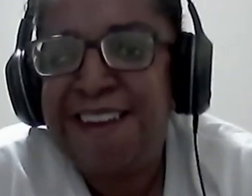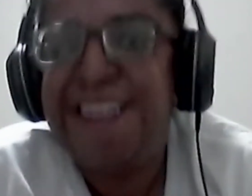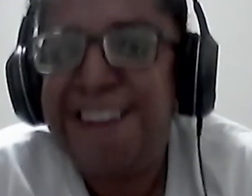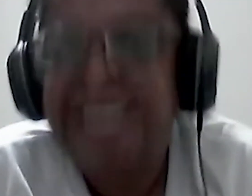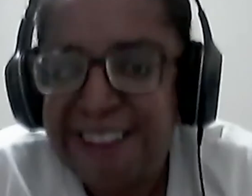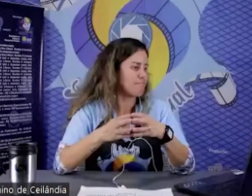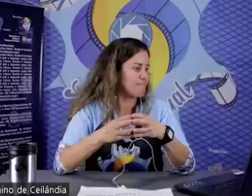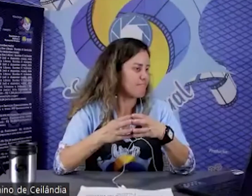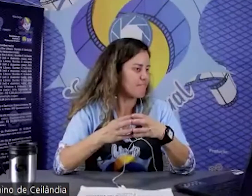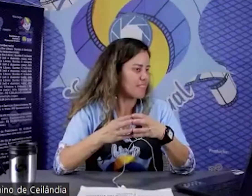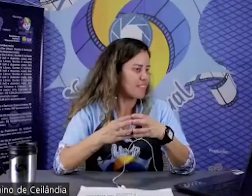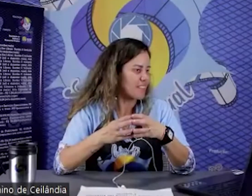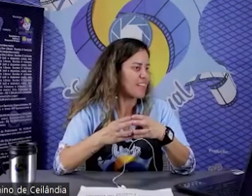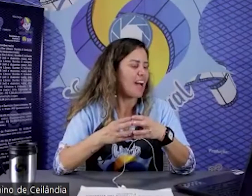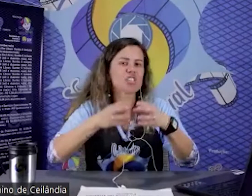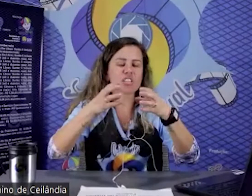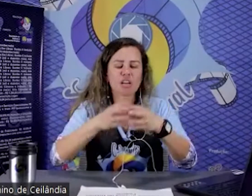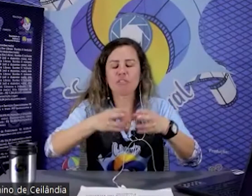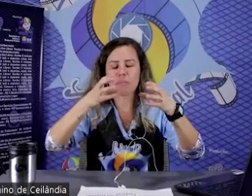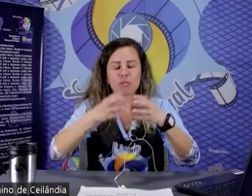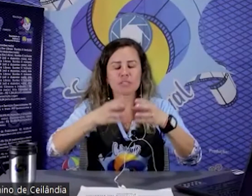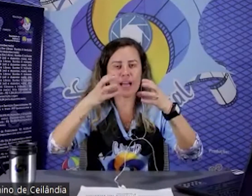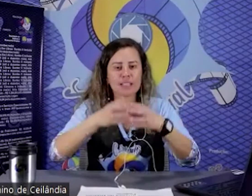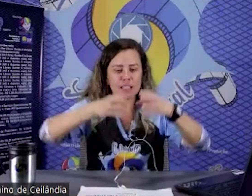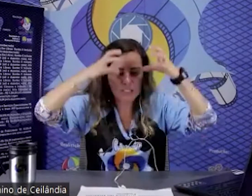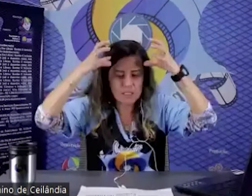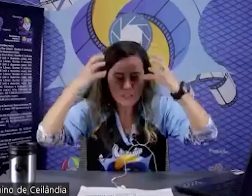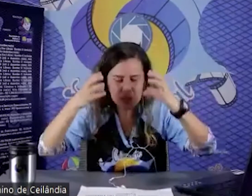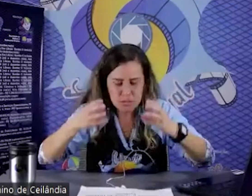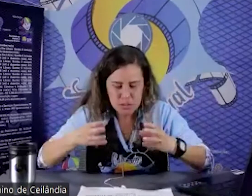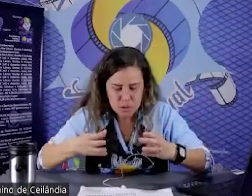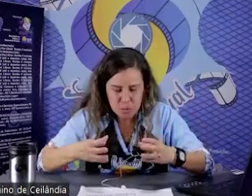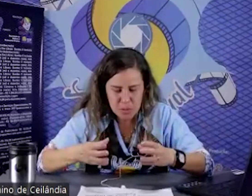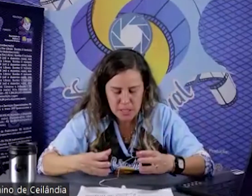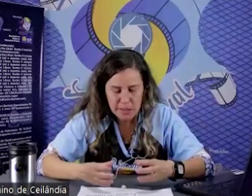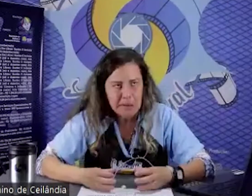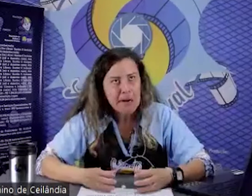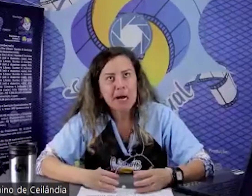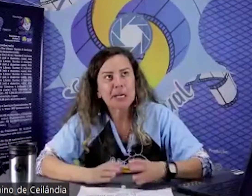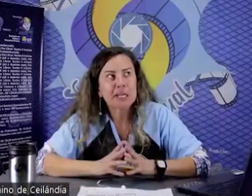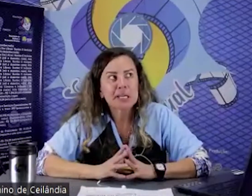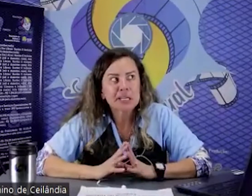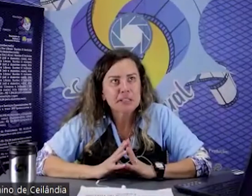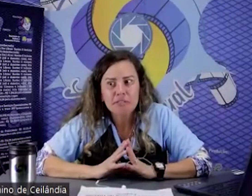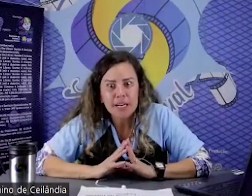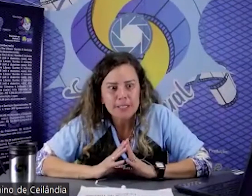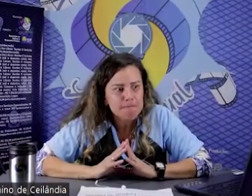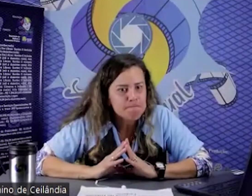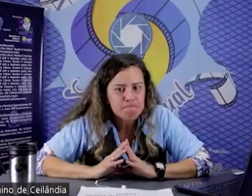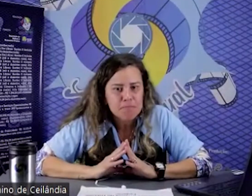sabe, Sara. Justamente. A gente Aí não vai fica- perguntar aqui sobre a lei, a